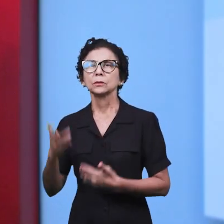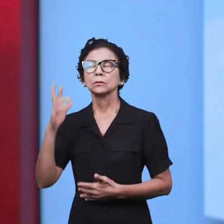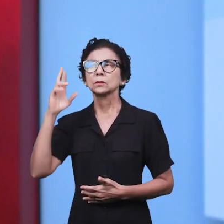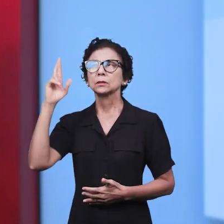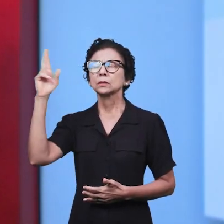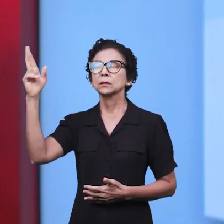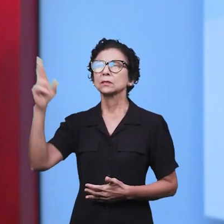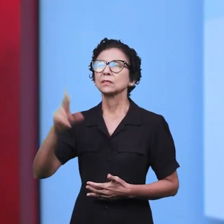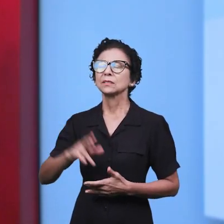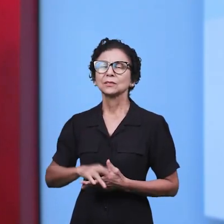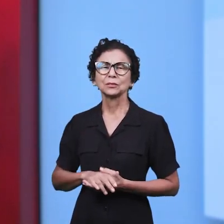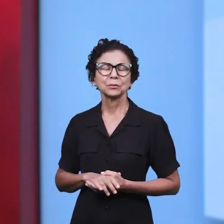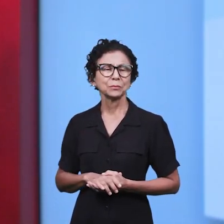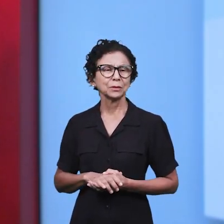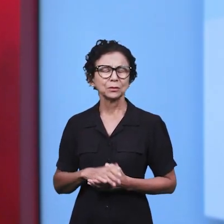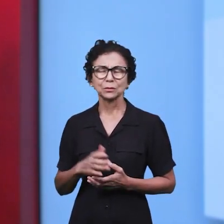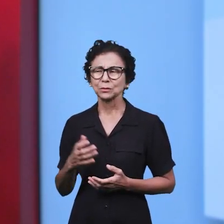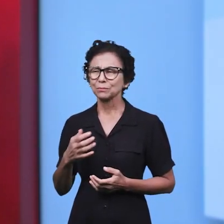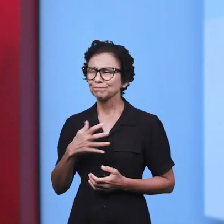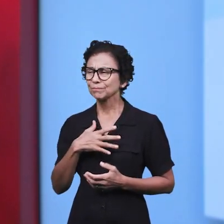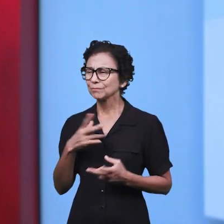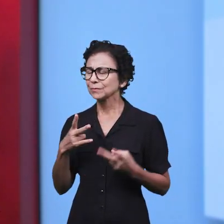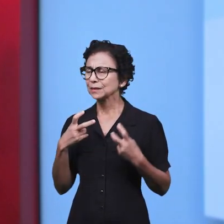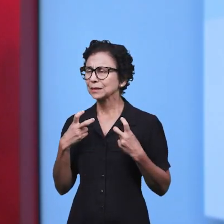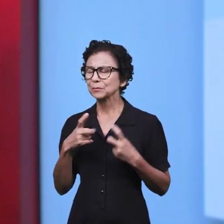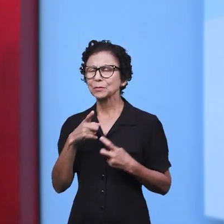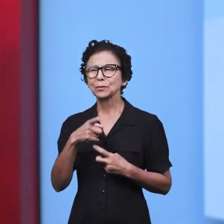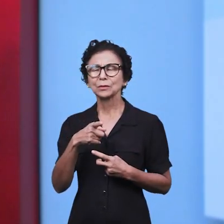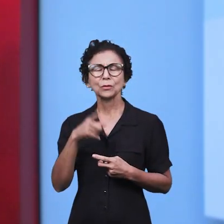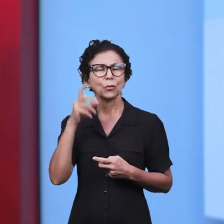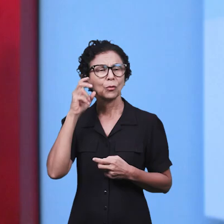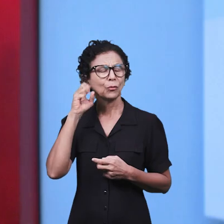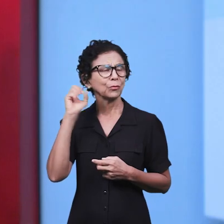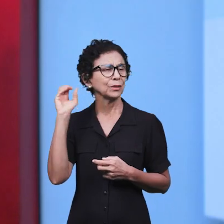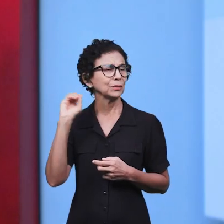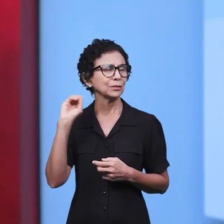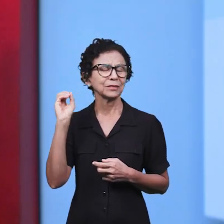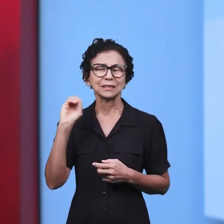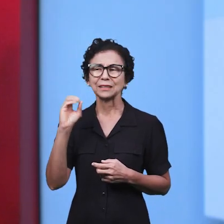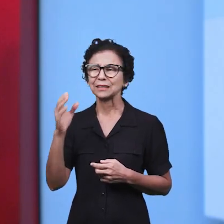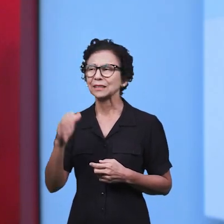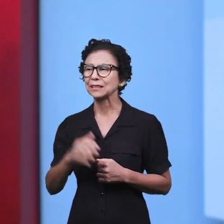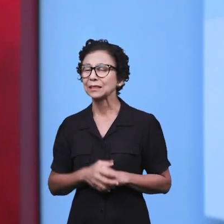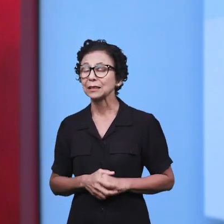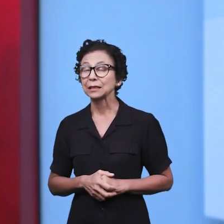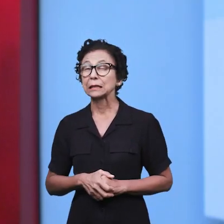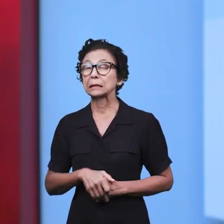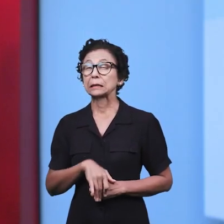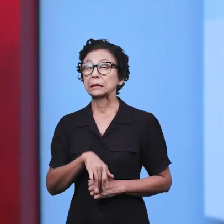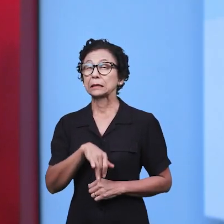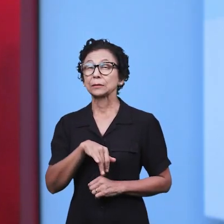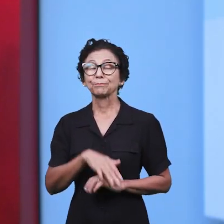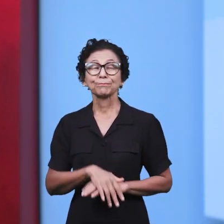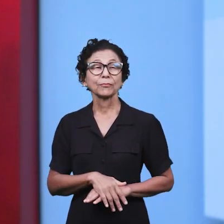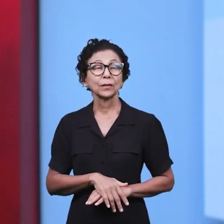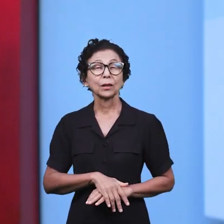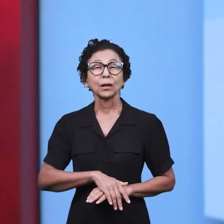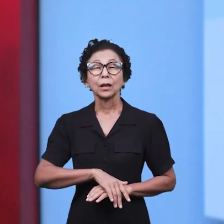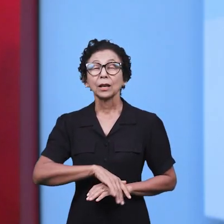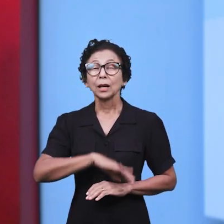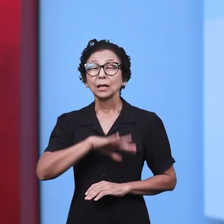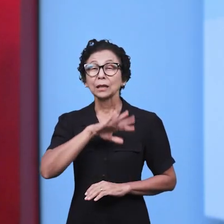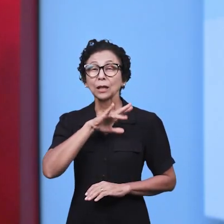uma dificuldade de não compreender o que está sendo dito. E é tão ruim quando você não compreende, não é mesmo,